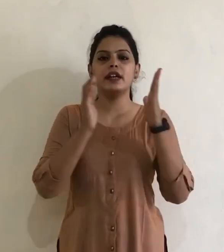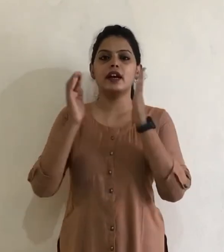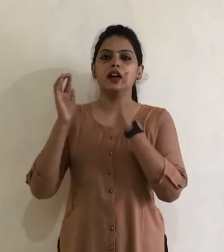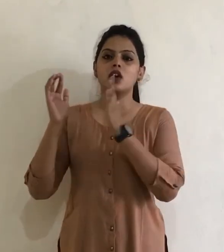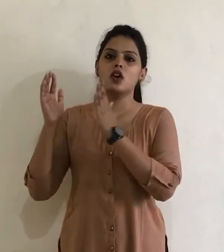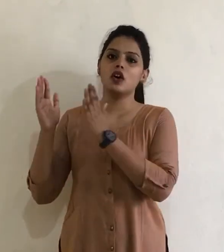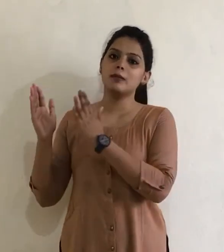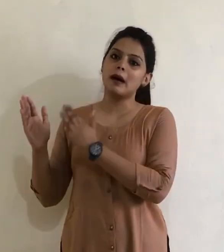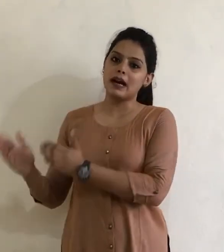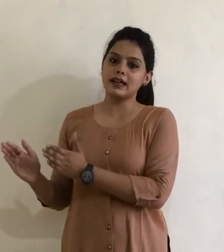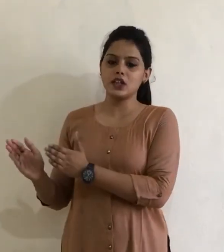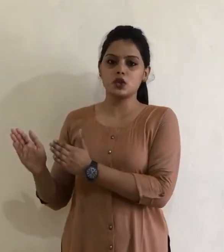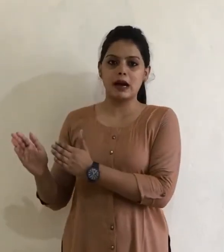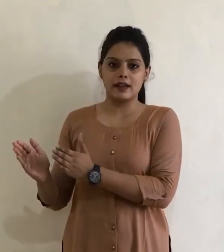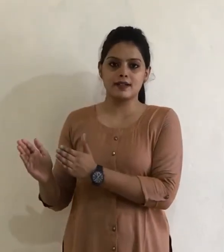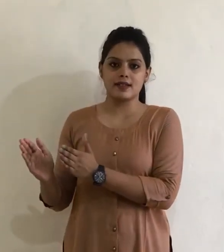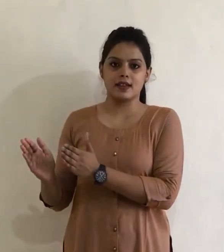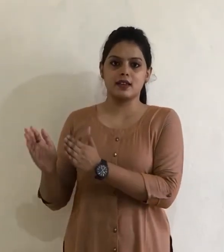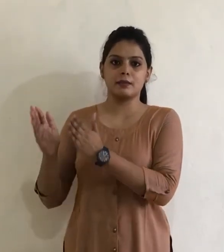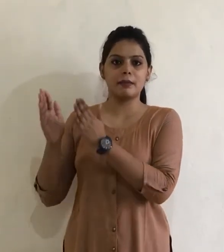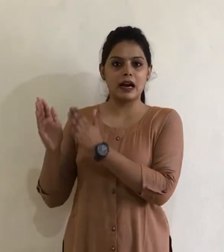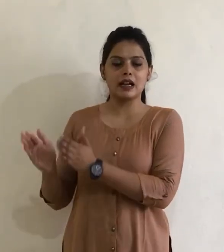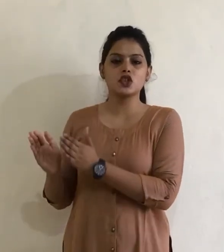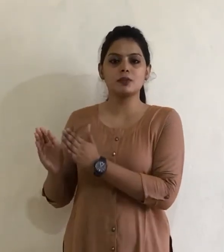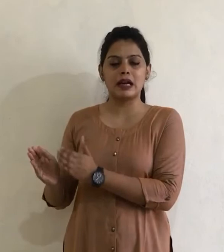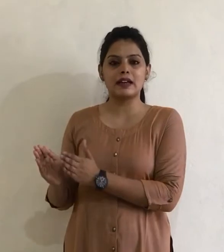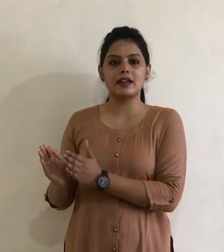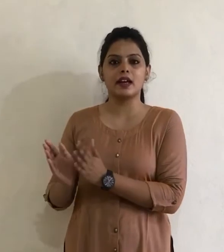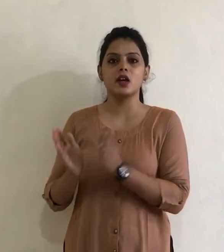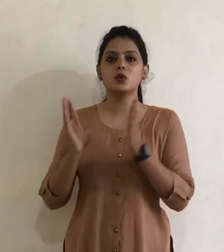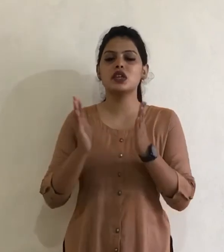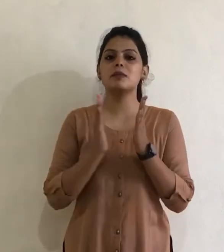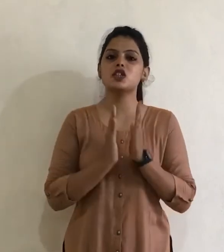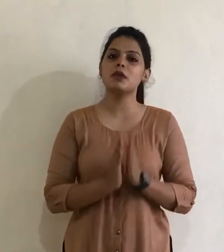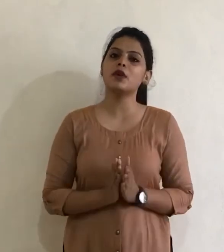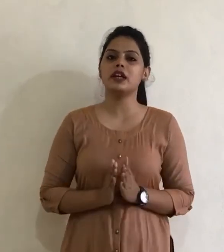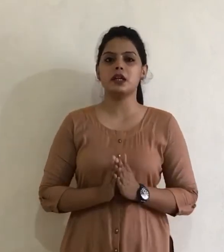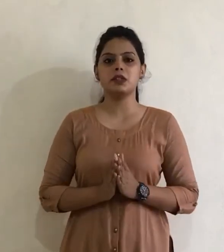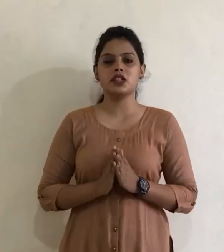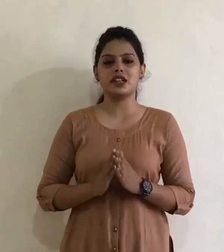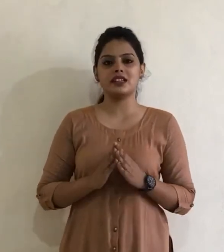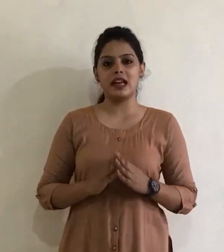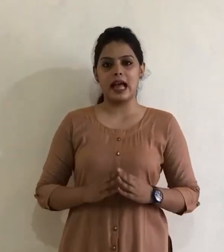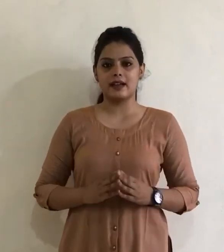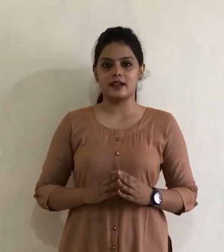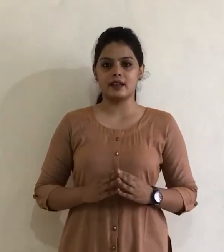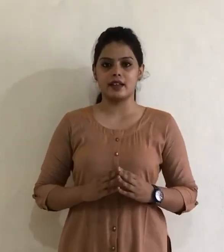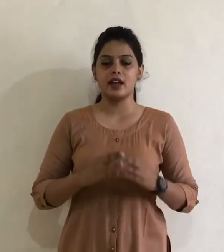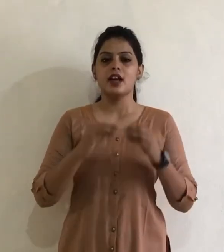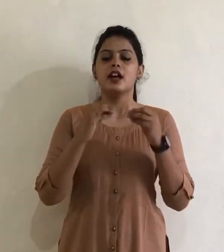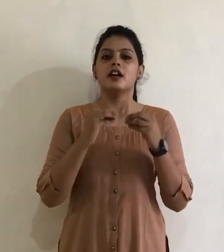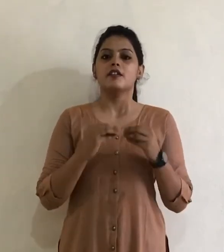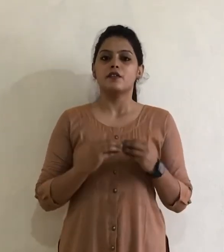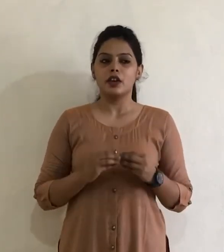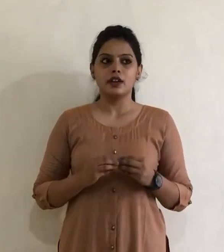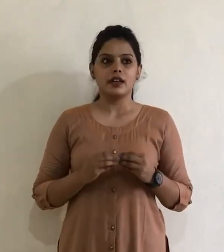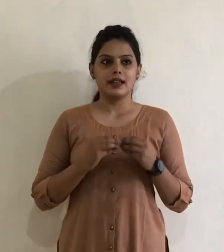India और बाहर के जो buyers हैं, बाहर का जो market है, उसके बीच में वो intermediary की तरह act करते हैं. For